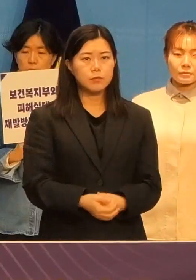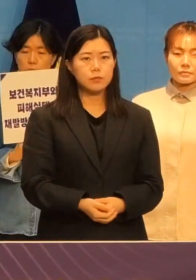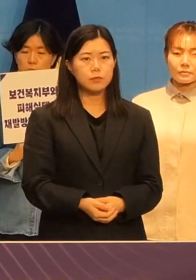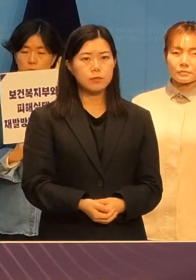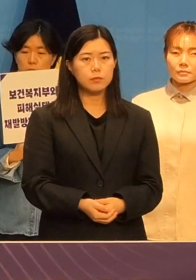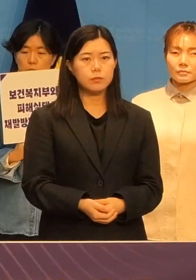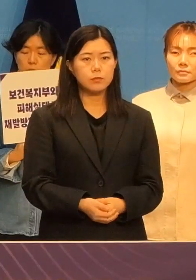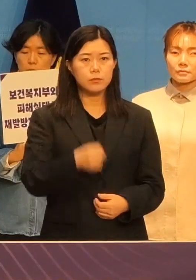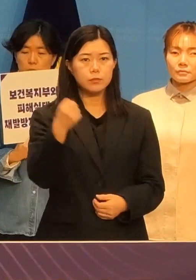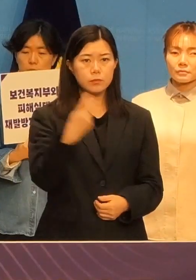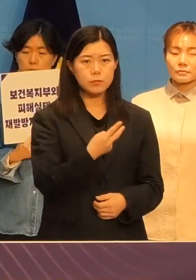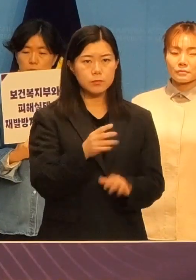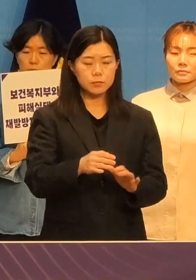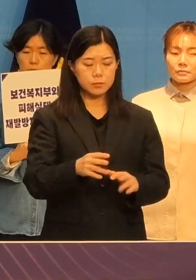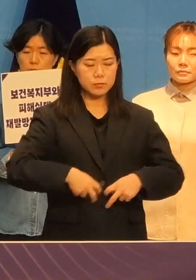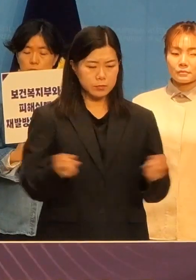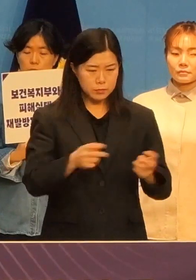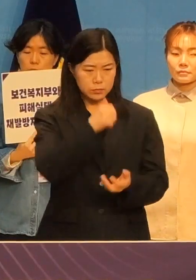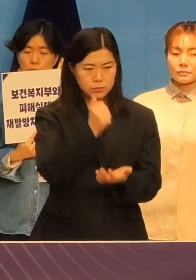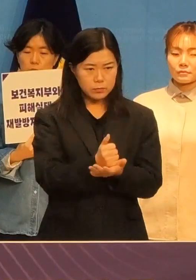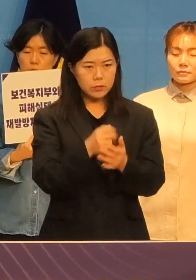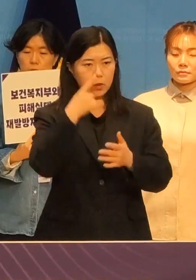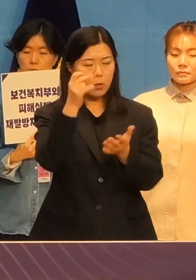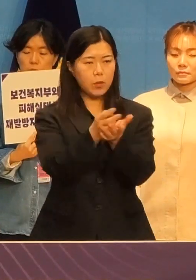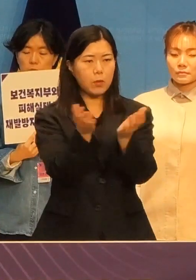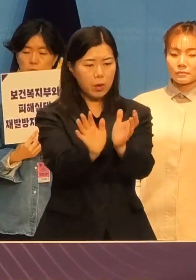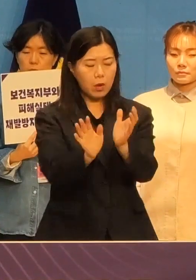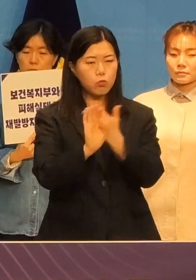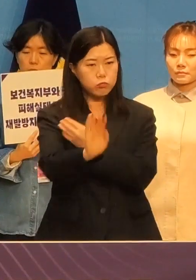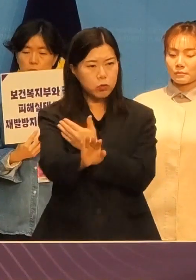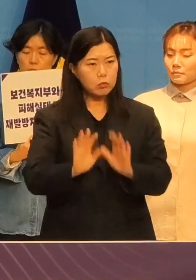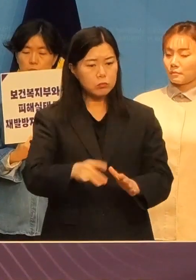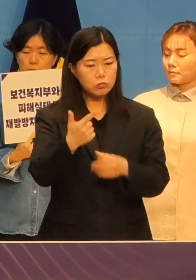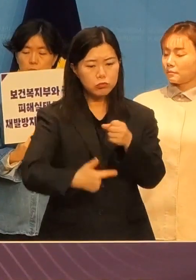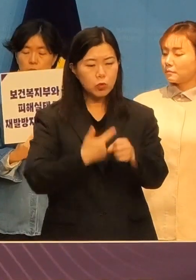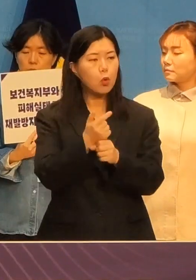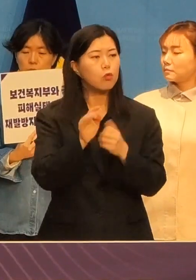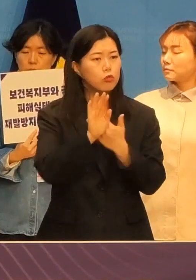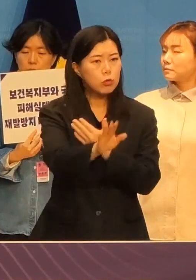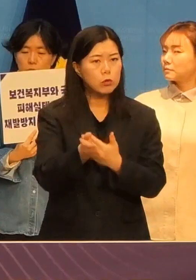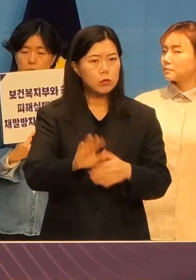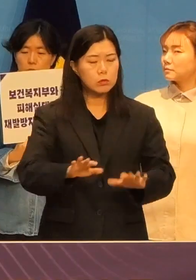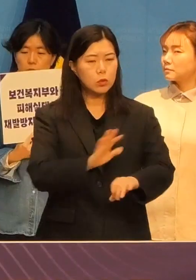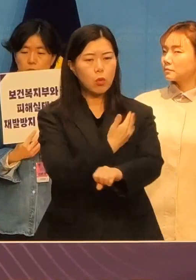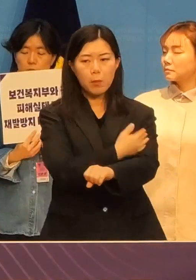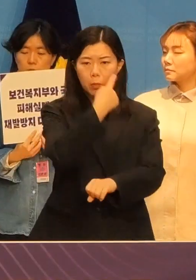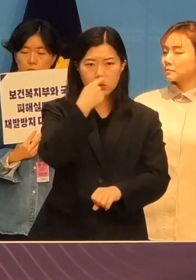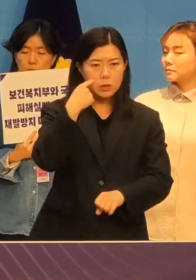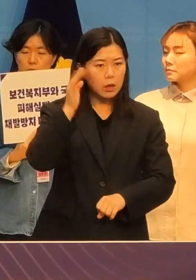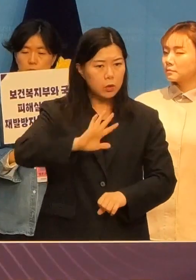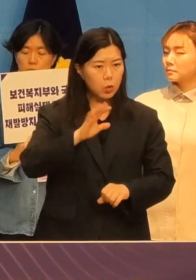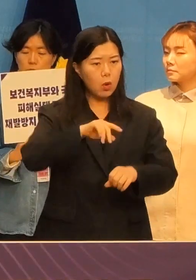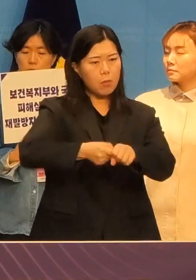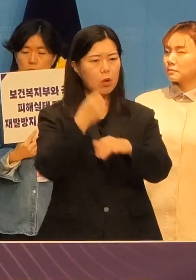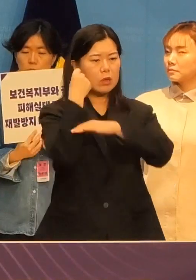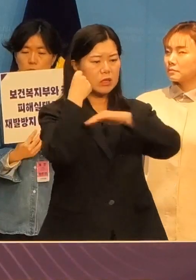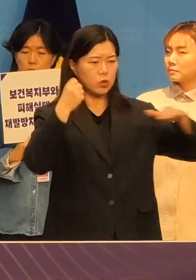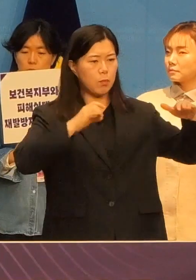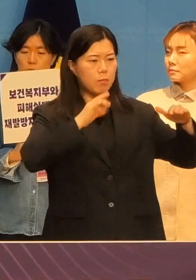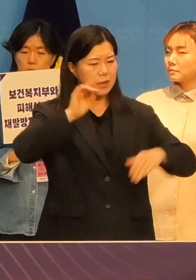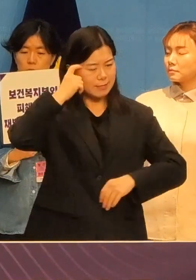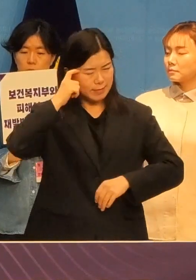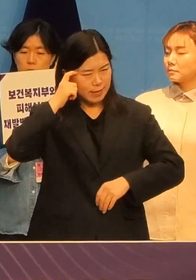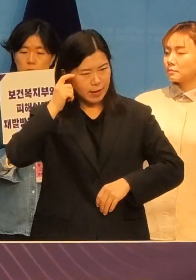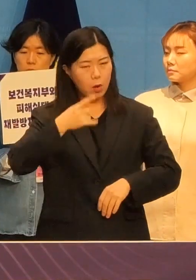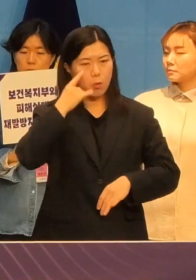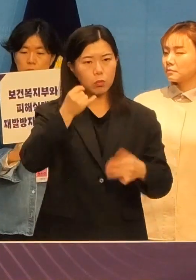또한 낙태죄 헌법 불합치 결정 이후 6년이 지난 지금까지도 권리보장이 아니라 처벌 기준만을 생각하며